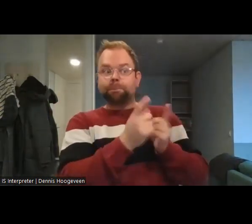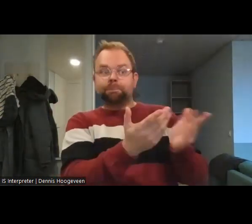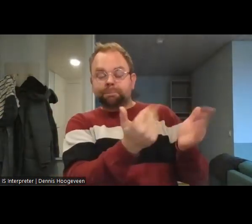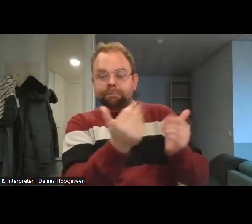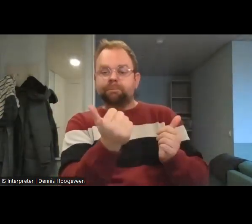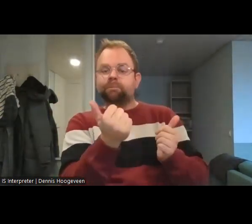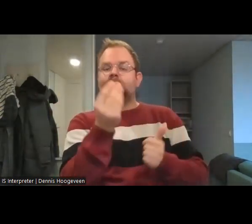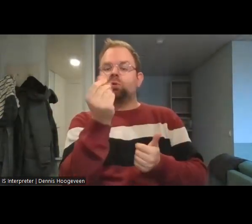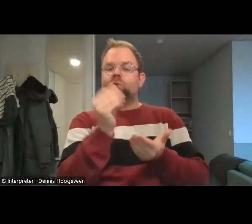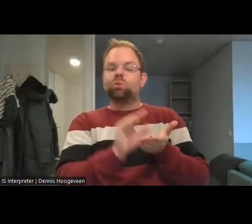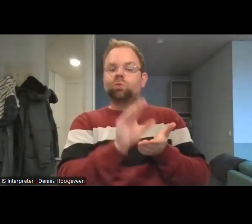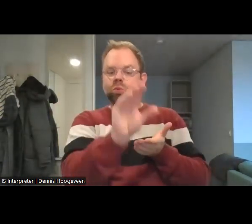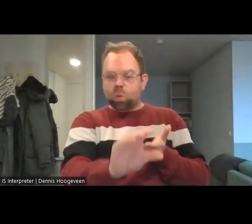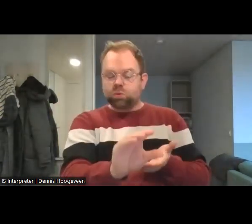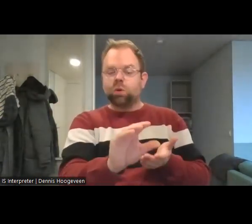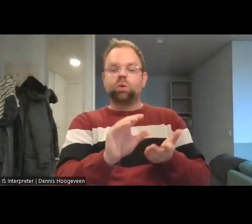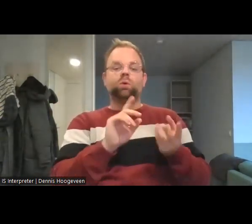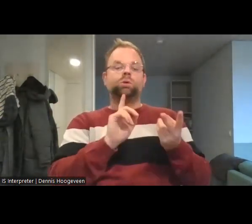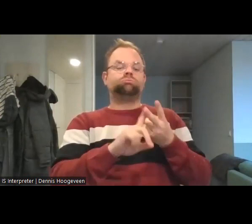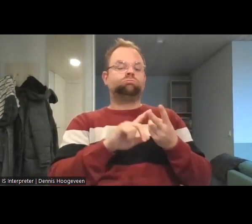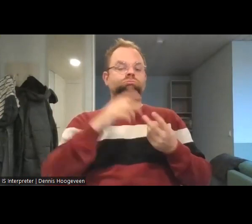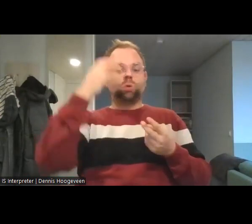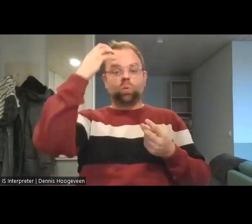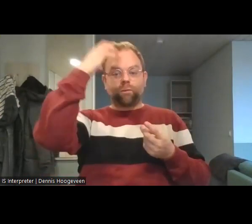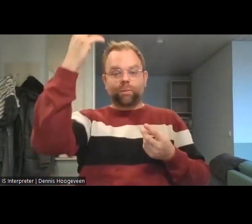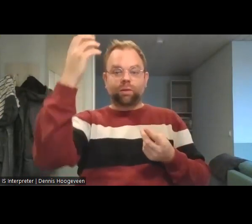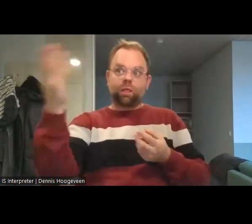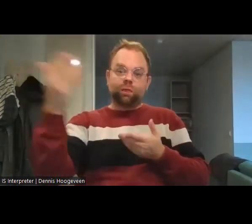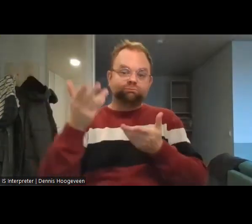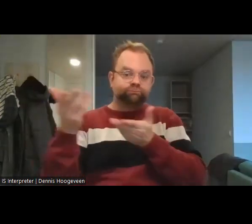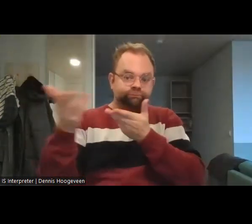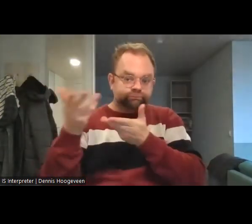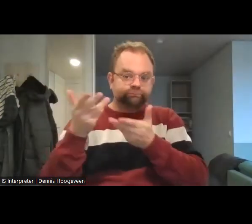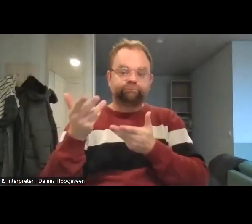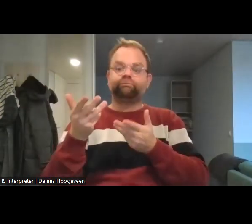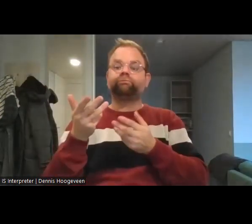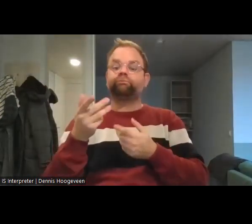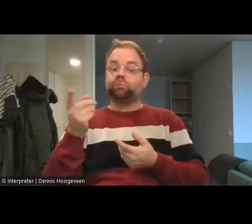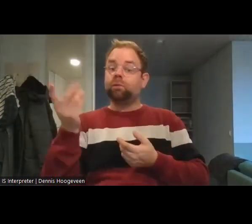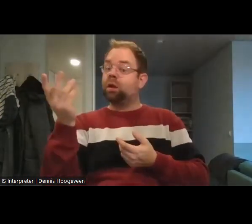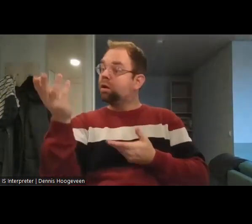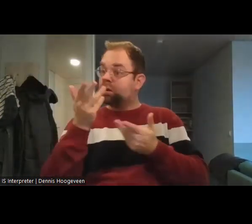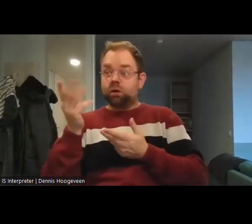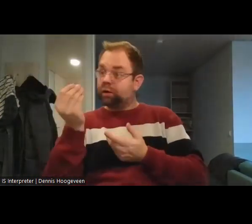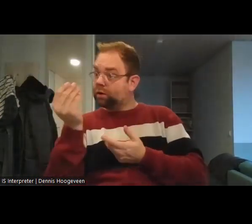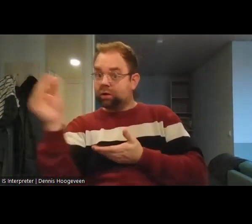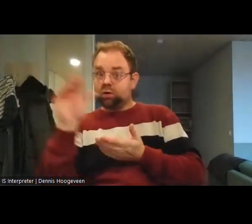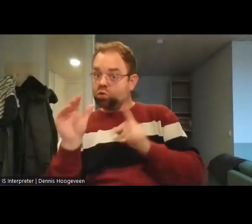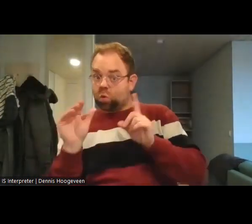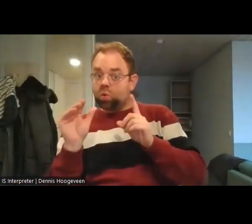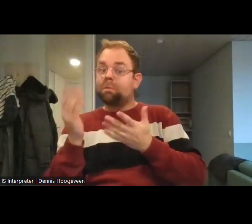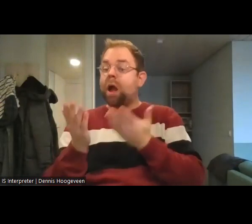des donateurs, l'engagement des gouvernements, si c'est pas en termes financiers, c'est avec des